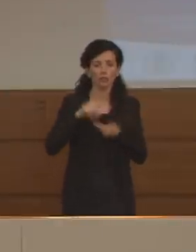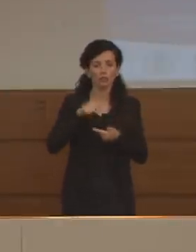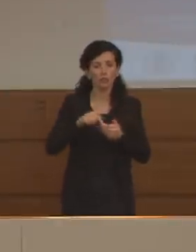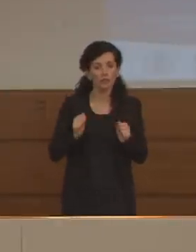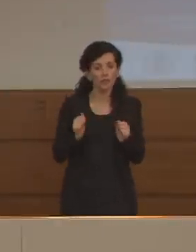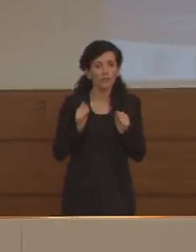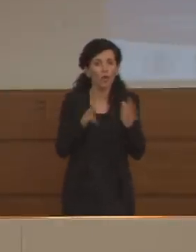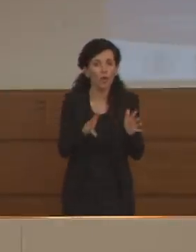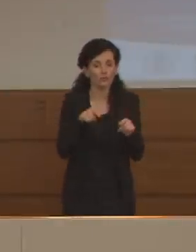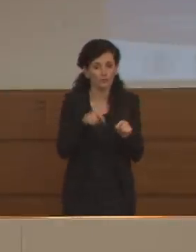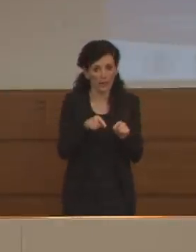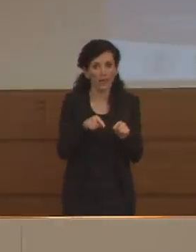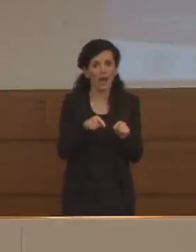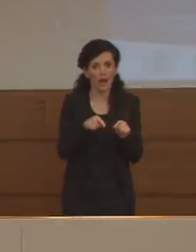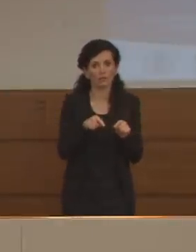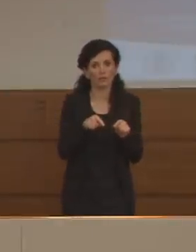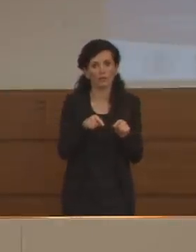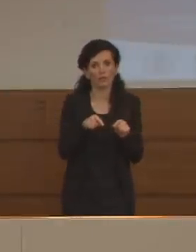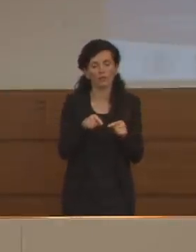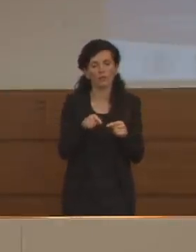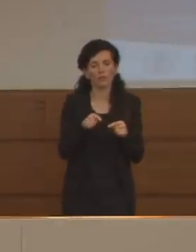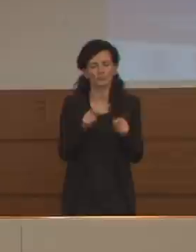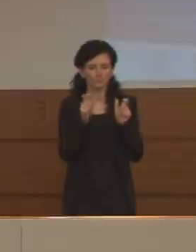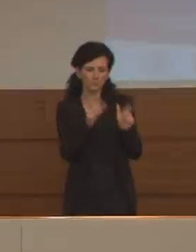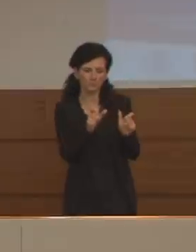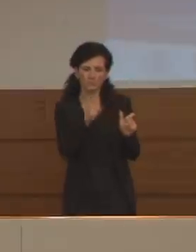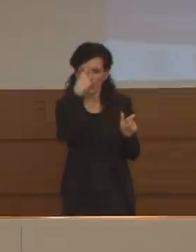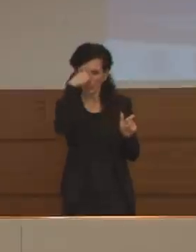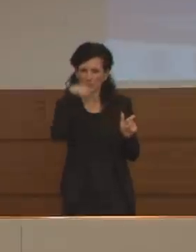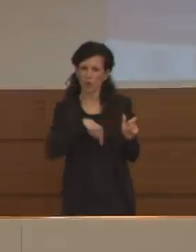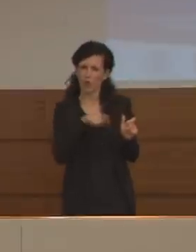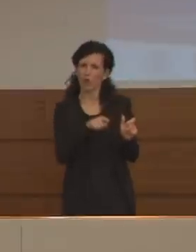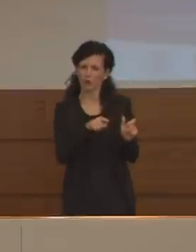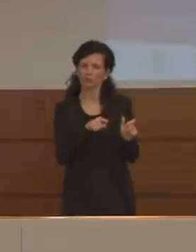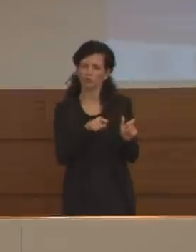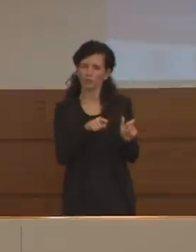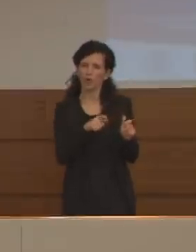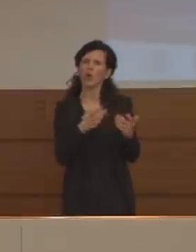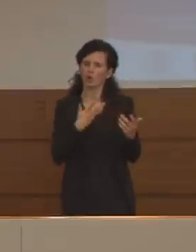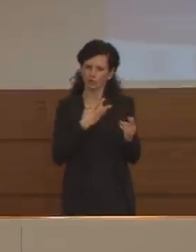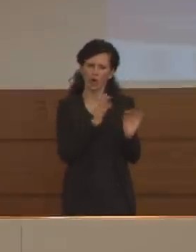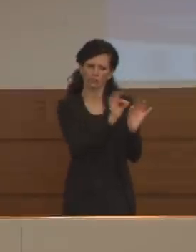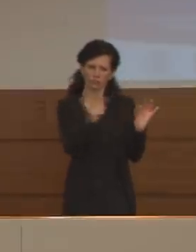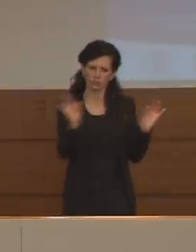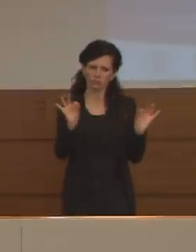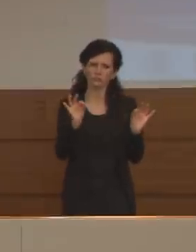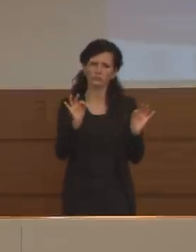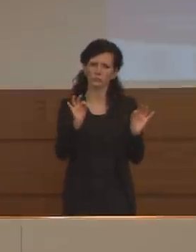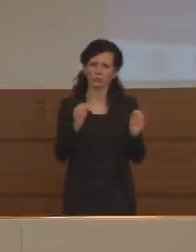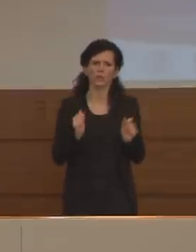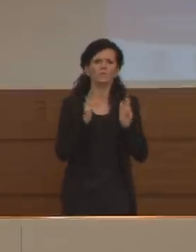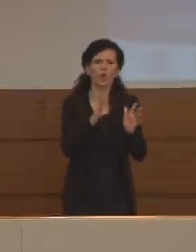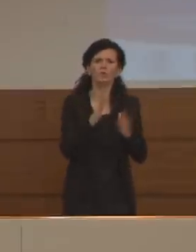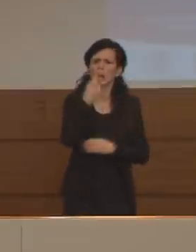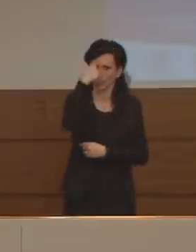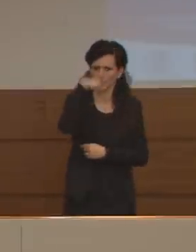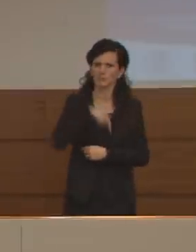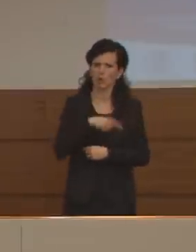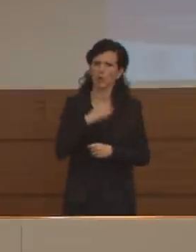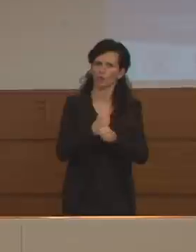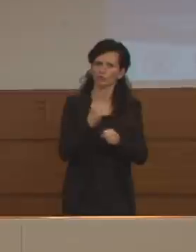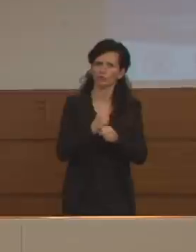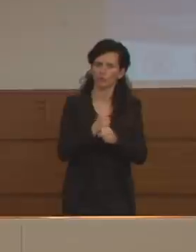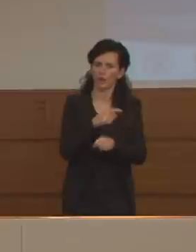la parte della componente psicologica perché abbiamo anche degli psicologi nel mondo del volontariato e fortemente